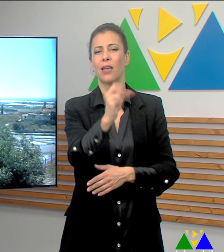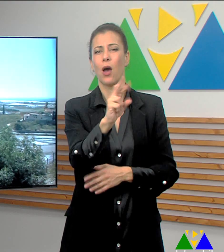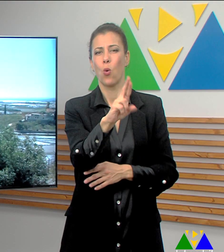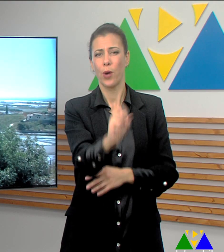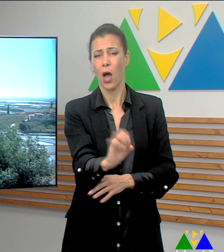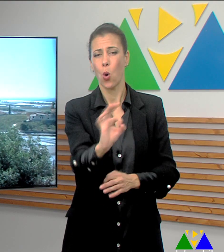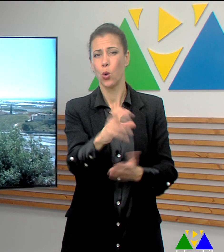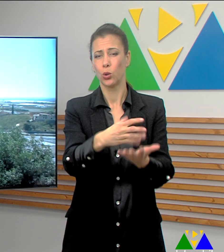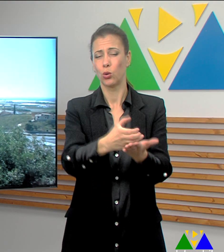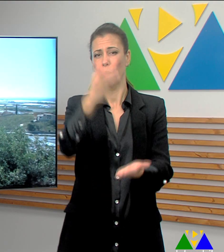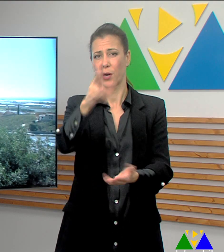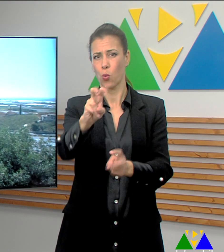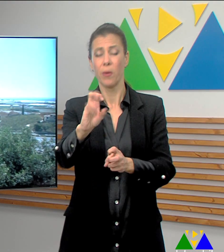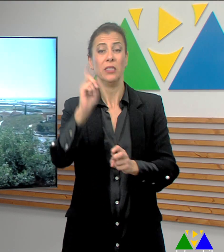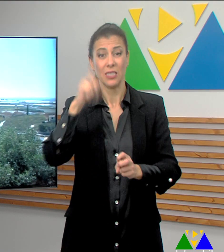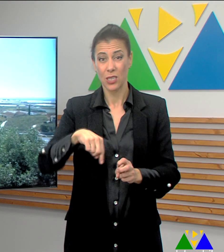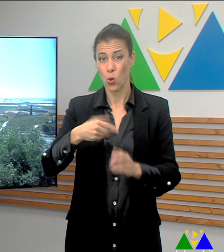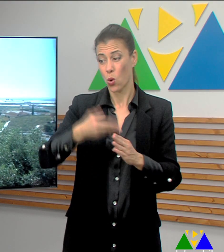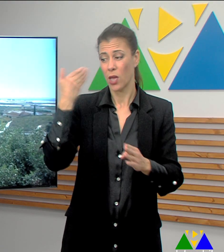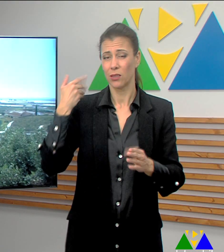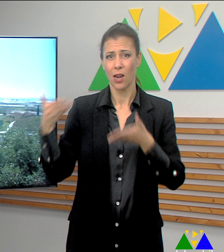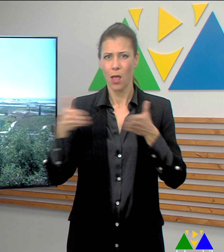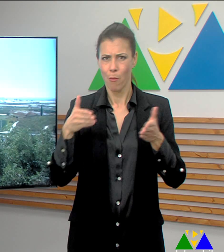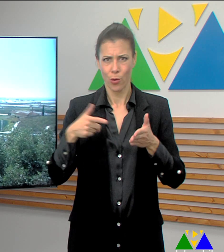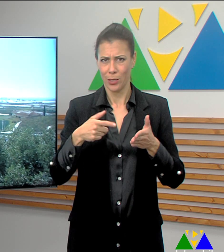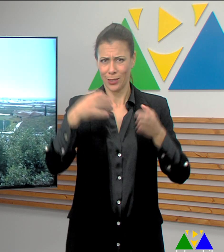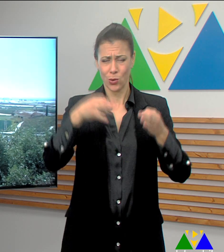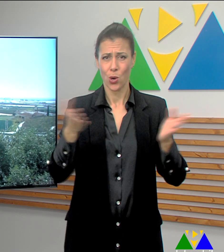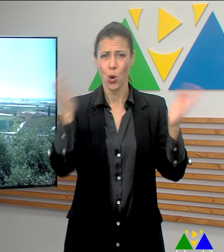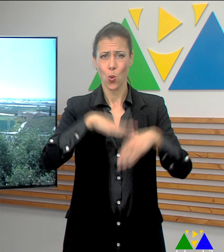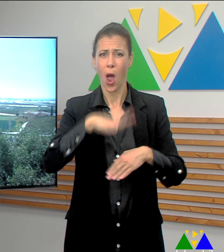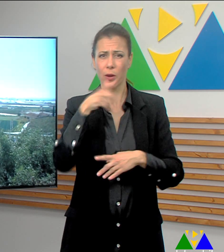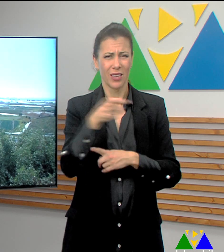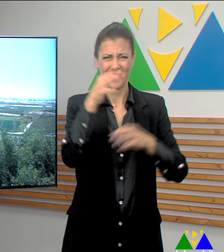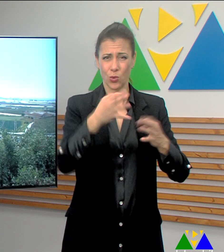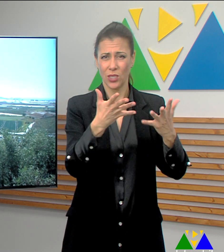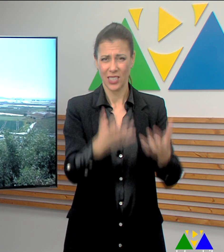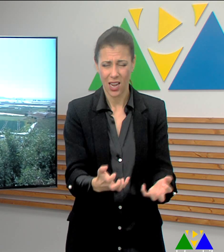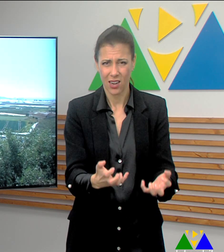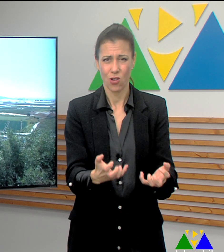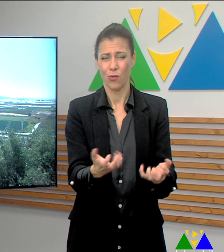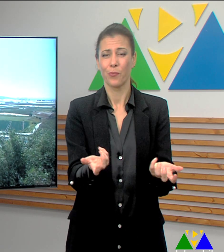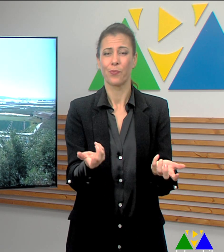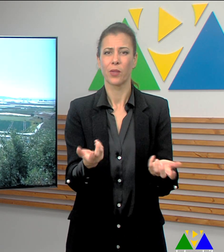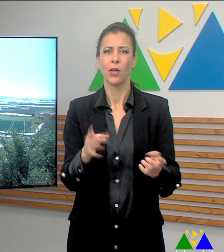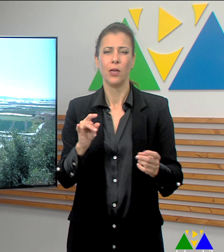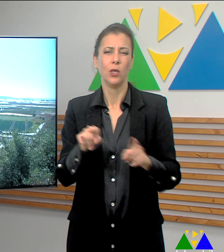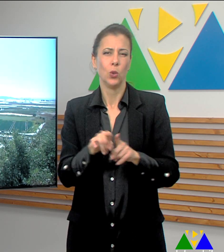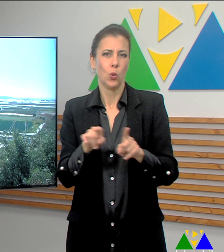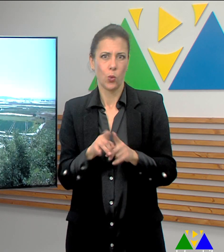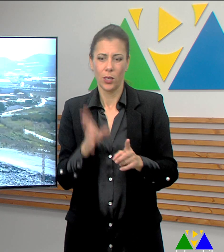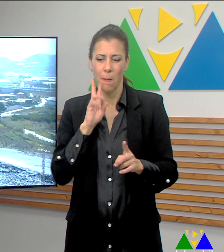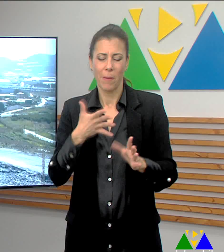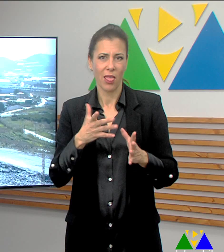que indudablemente en otra época no estaría en zona de regadío, sería zonas de secano, de pasto. Una olla, una depresión,